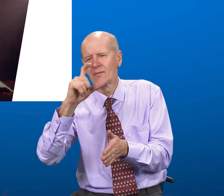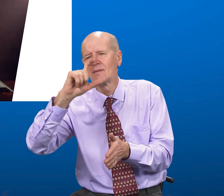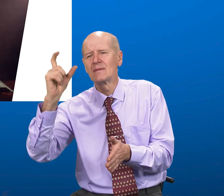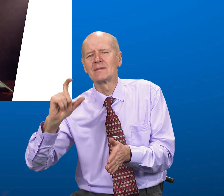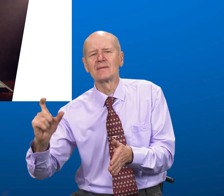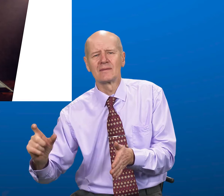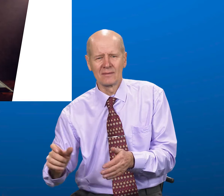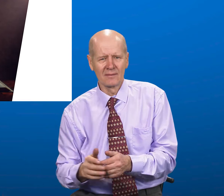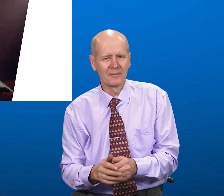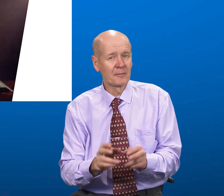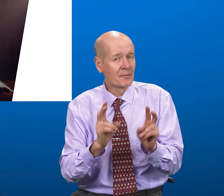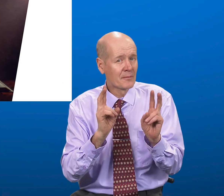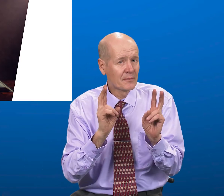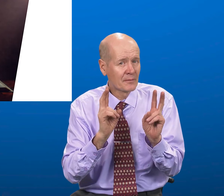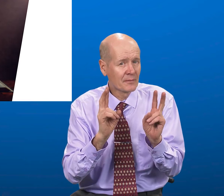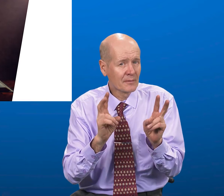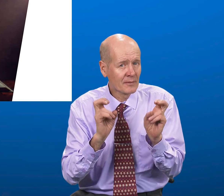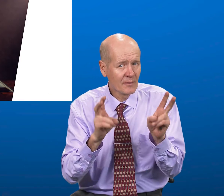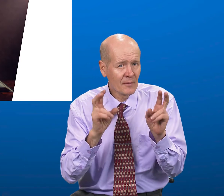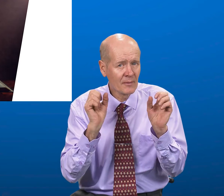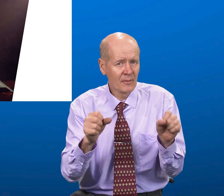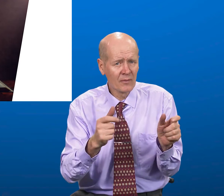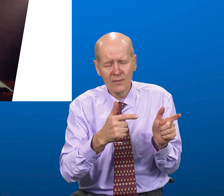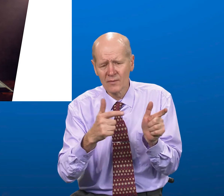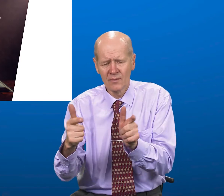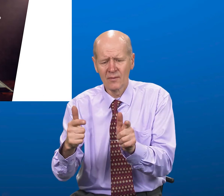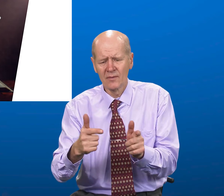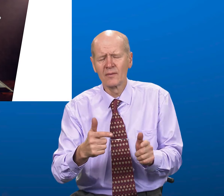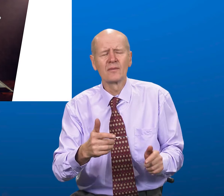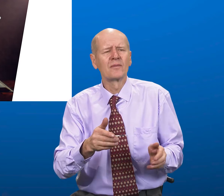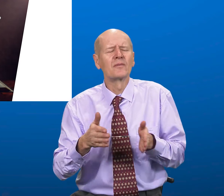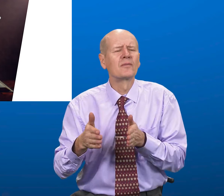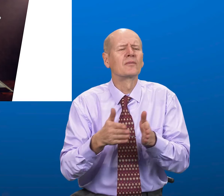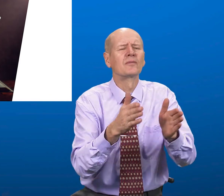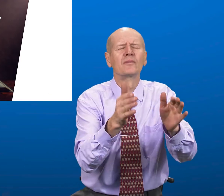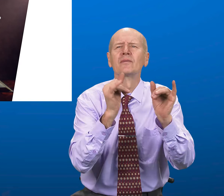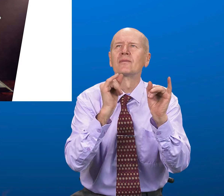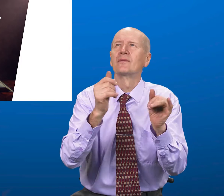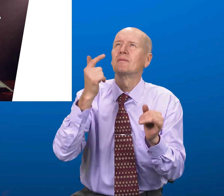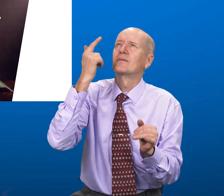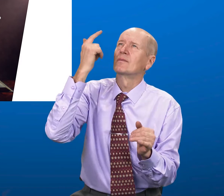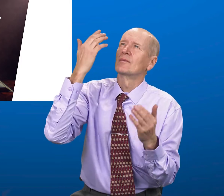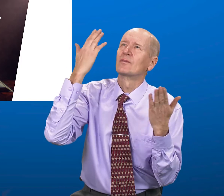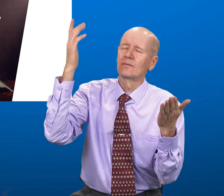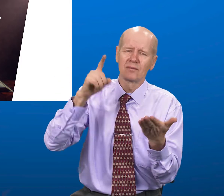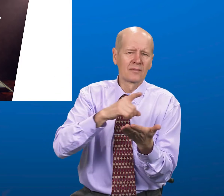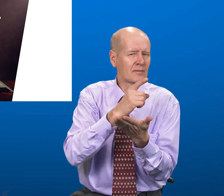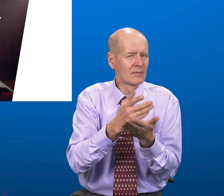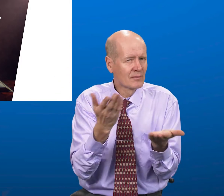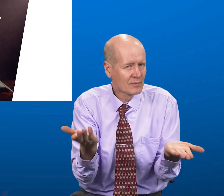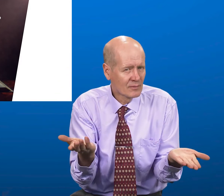путь Господу, который идет спасать свой народ? Когда эта весть звучала ярко в